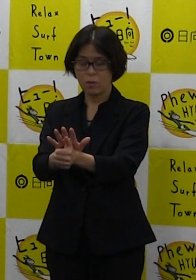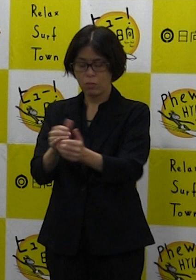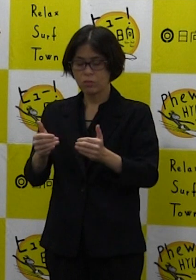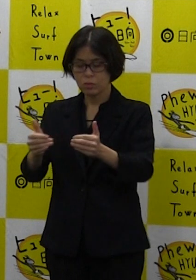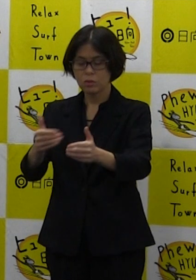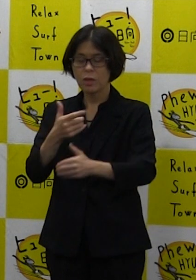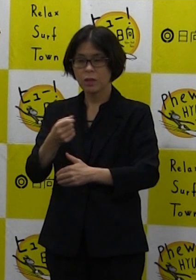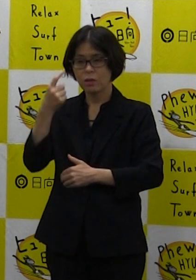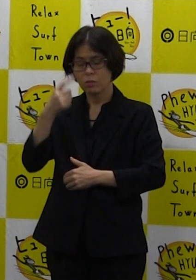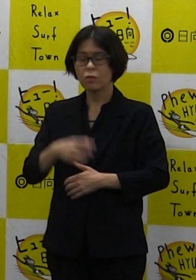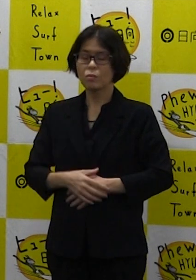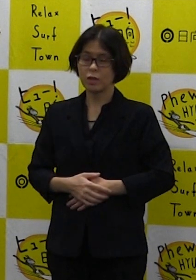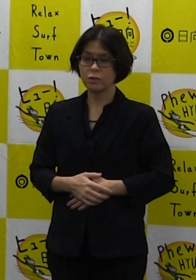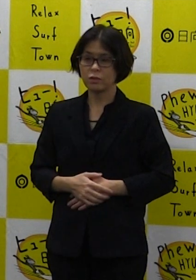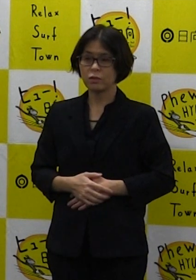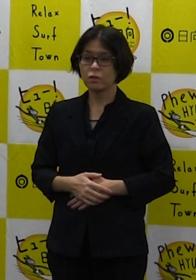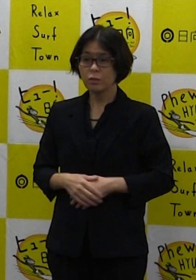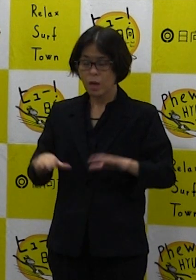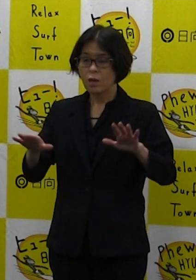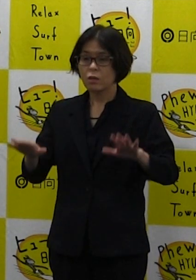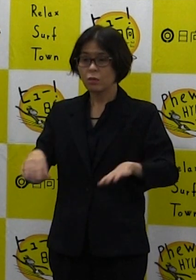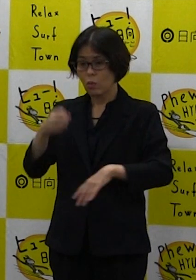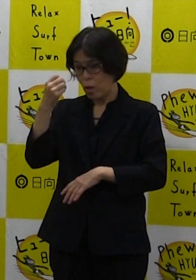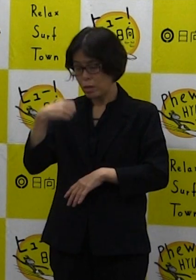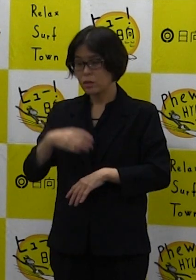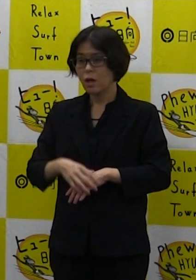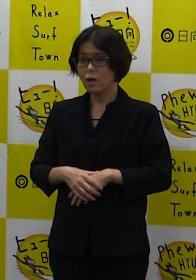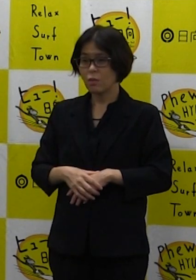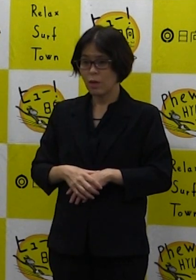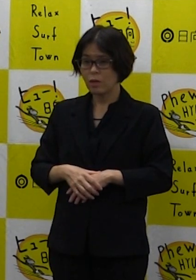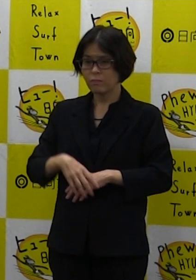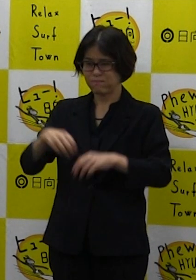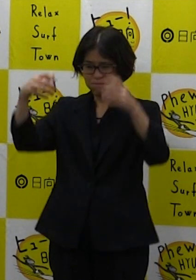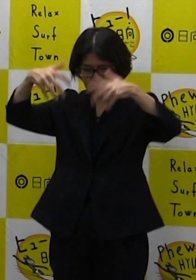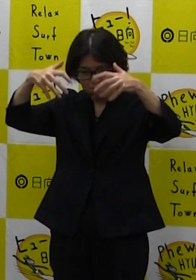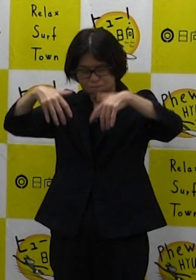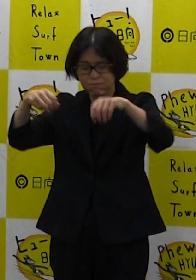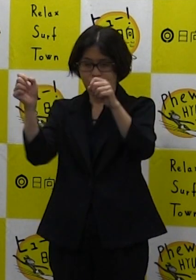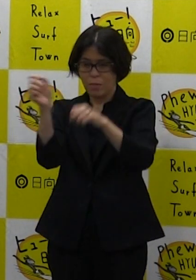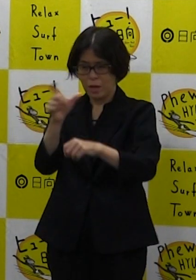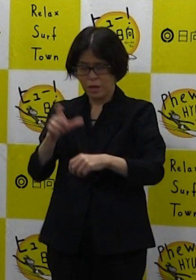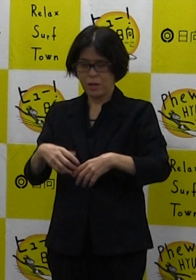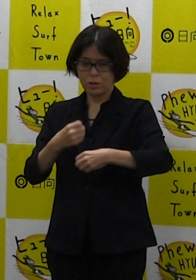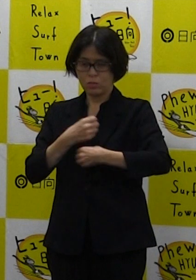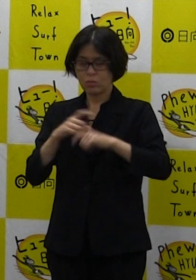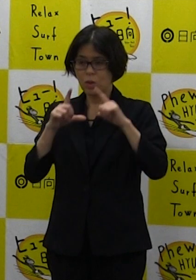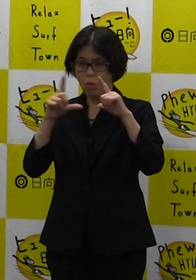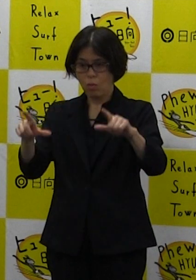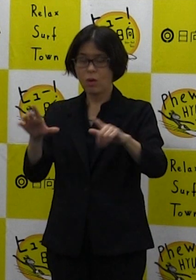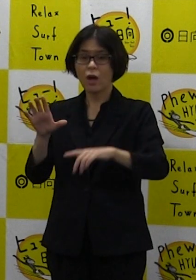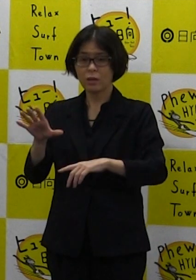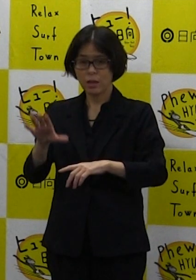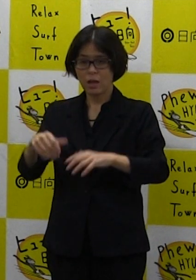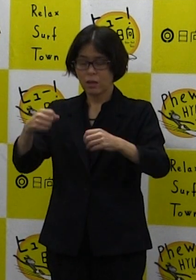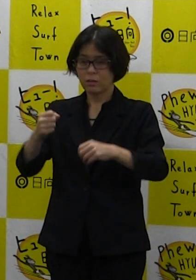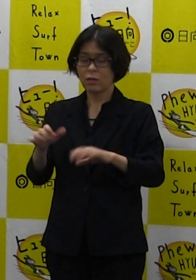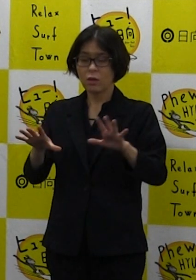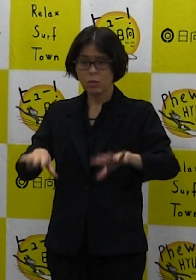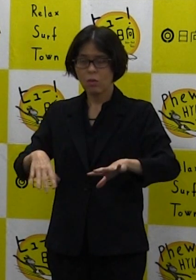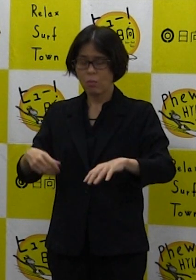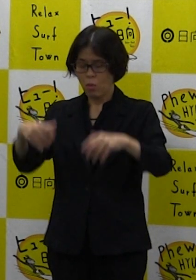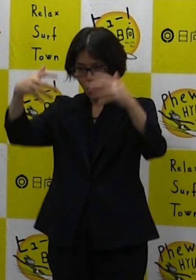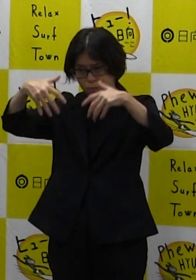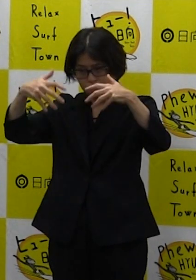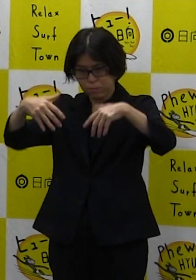また今朝はですね大雨警報が出るなど非常にまた雨が